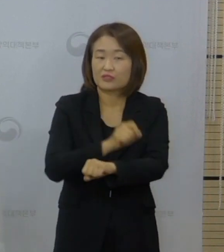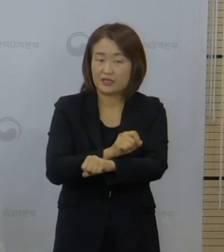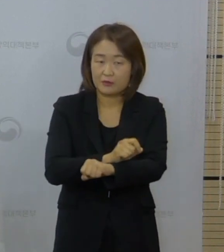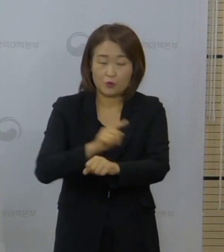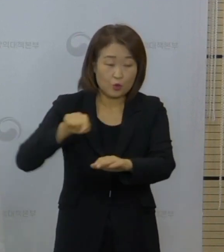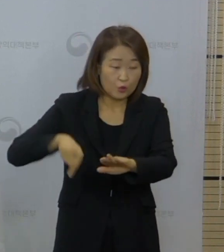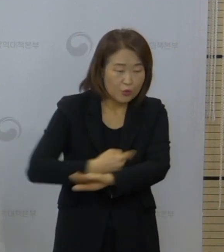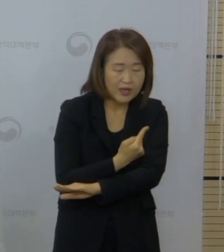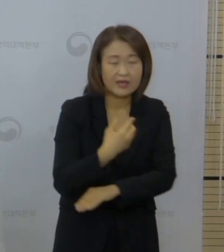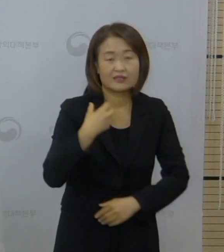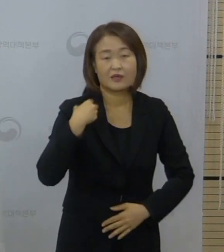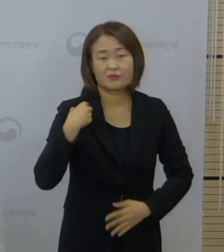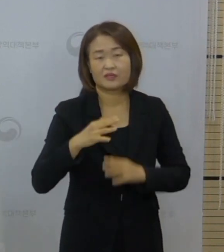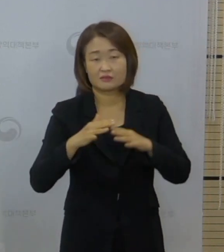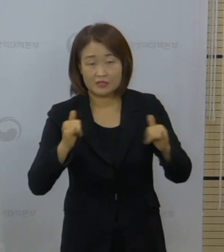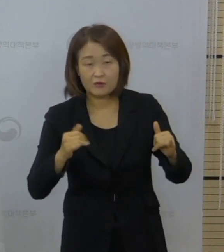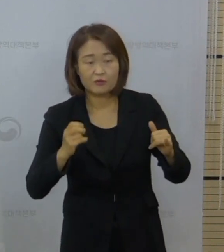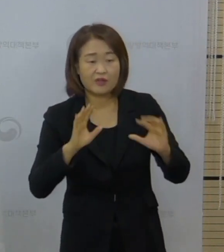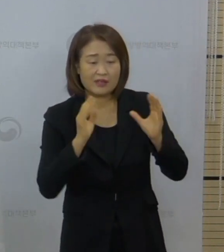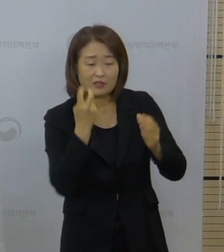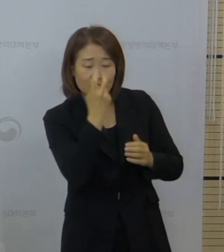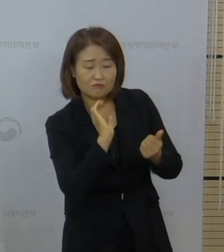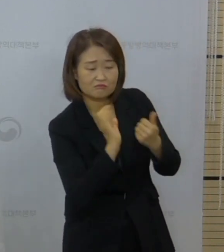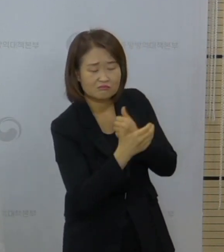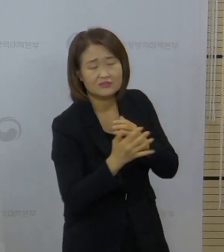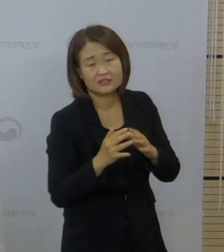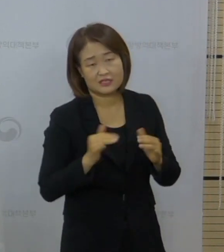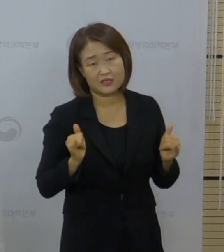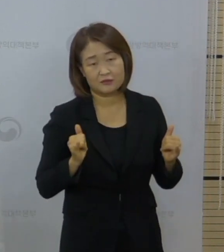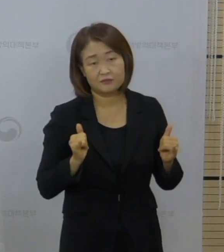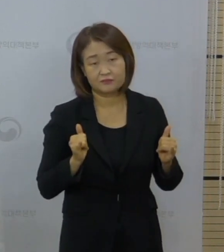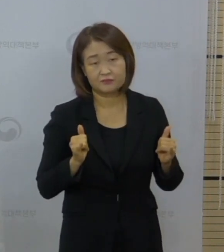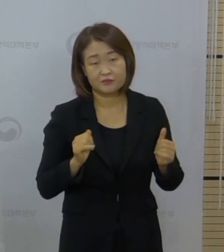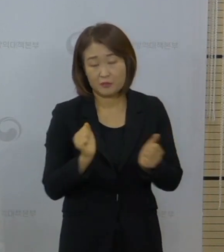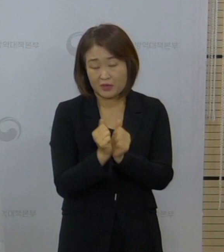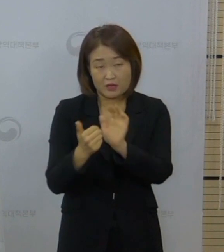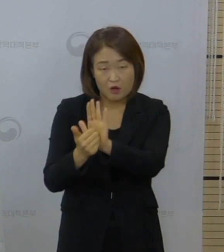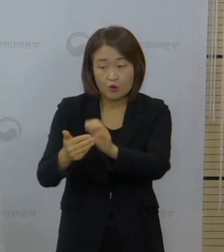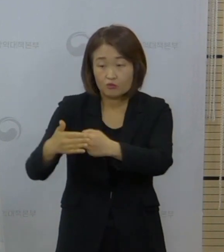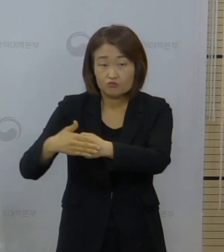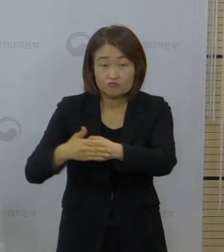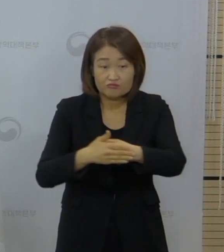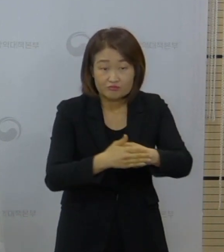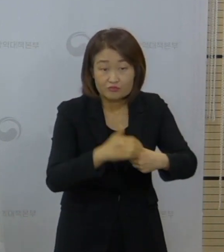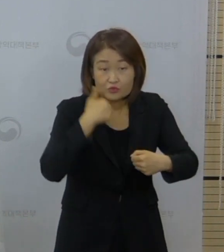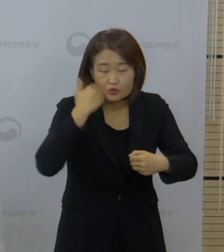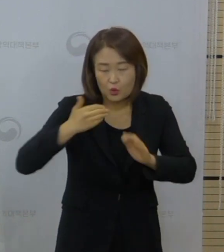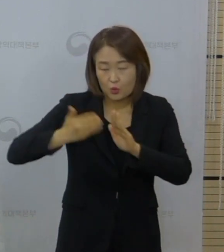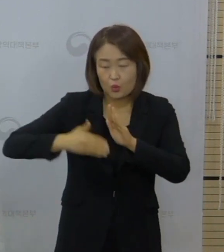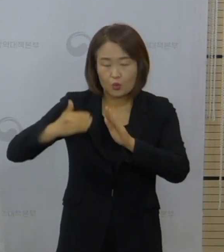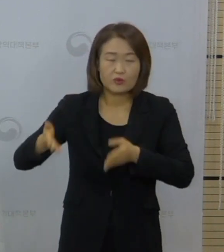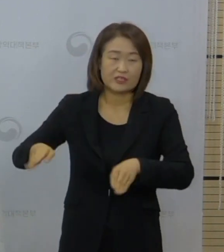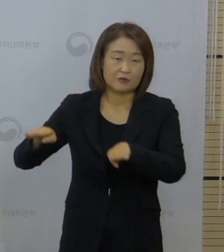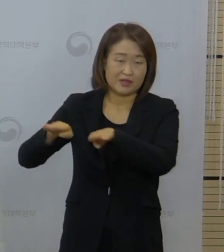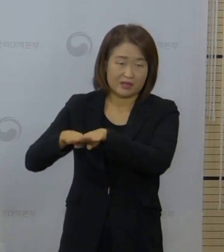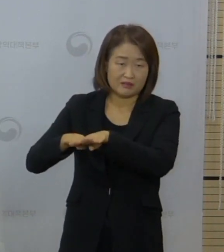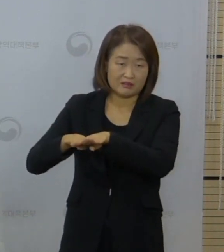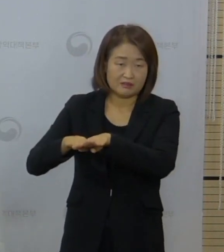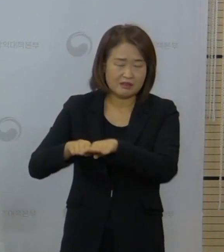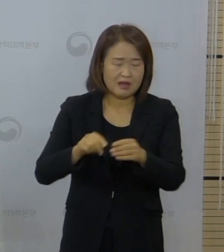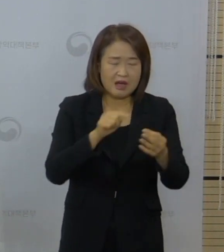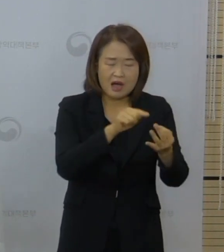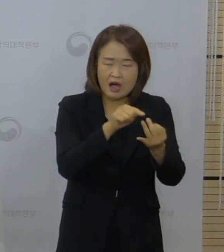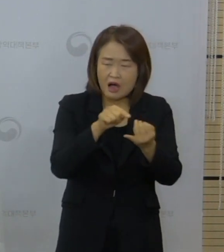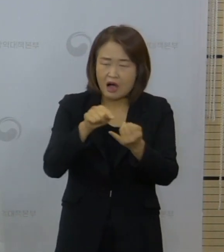방역 담당자와 돌봄 종사자들, 방역에 협조해 주신 공공기관 등 많은